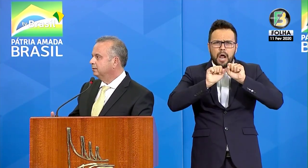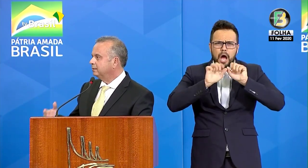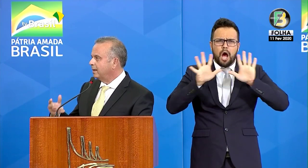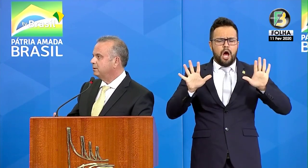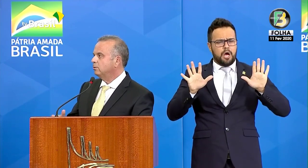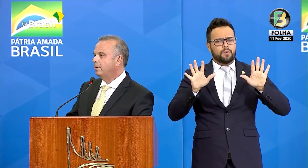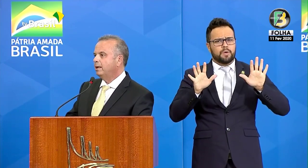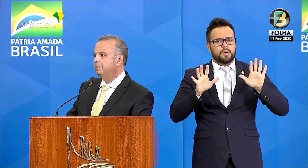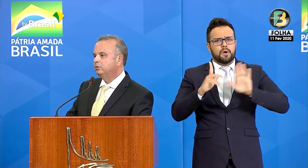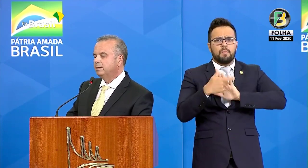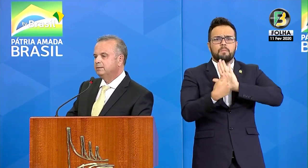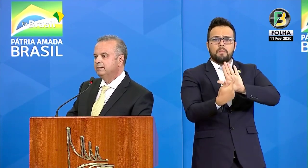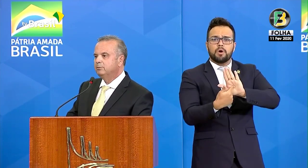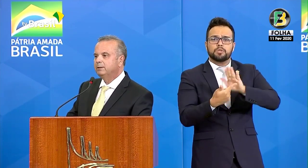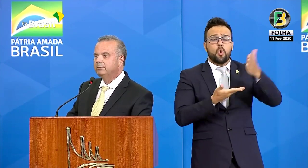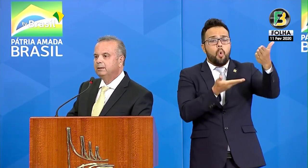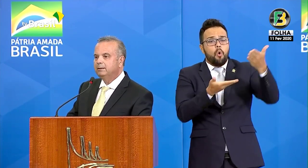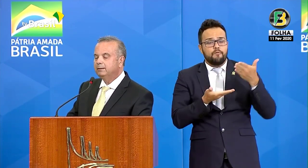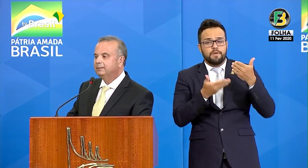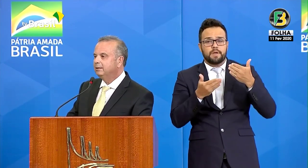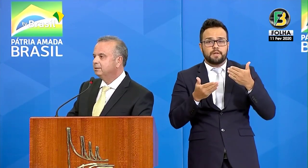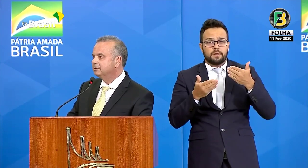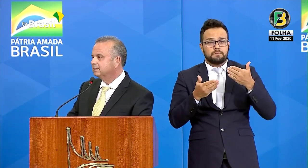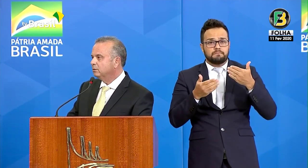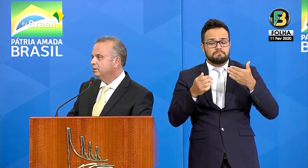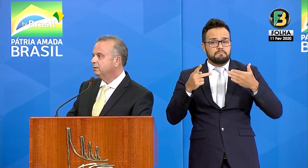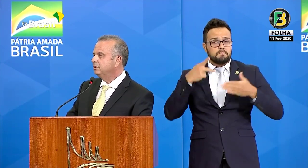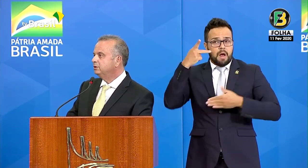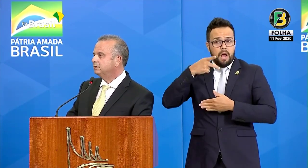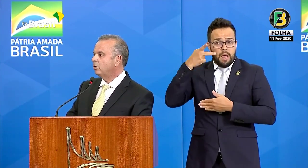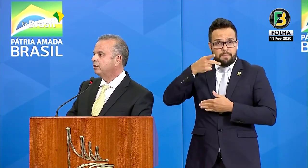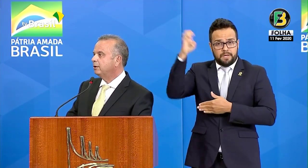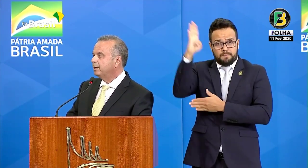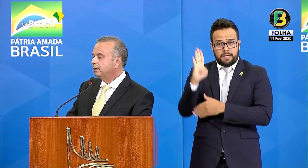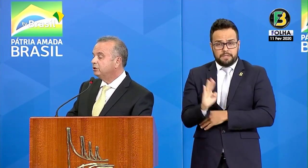hora em que traz o Parlamento brasileiro para debater temas que são